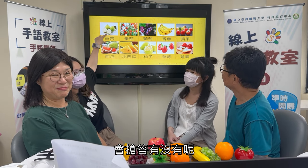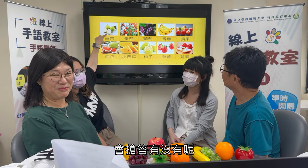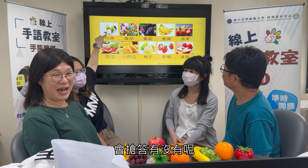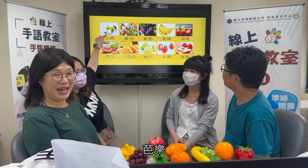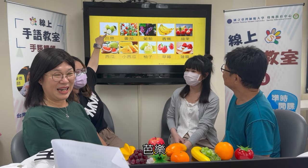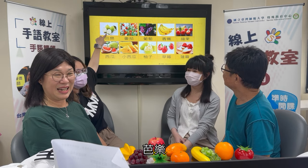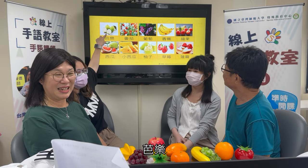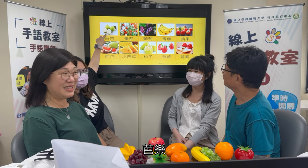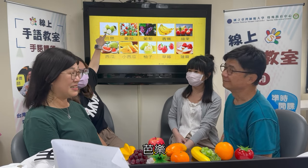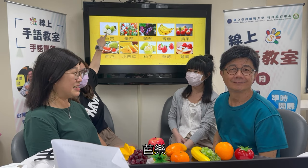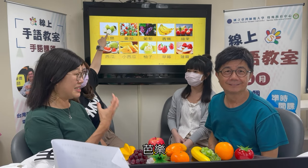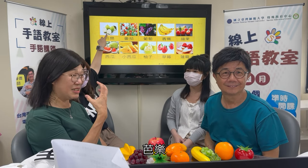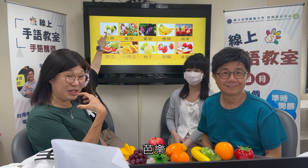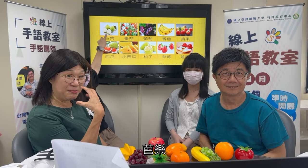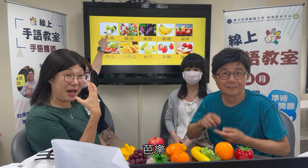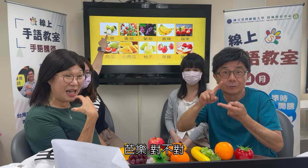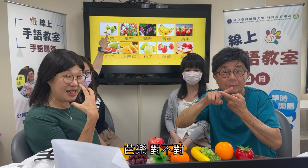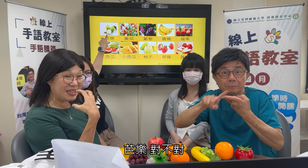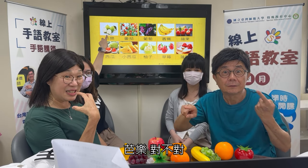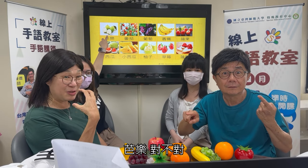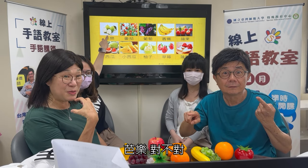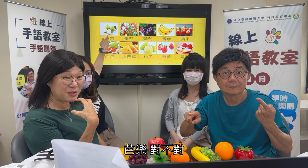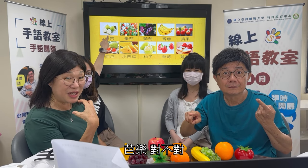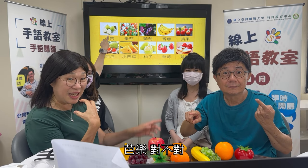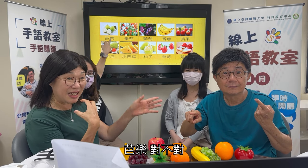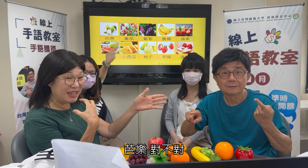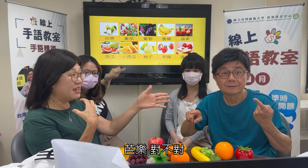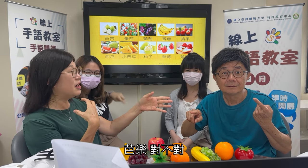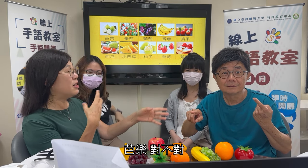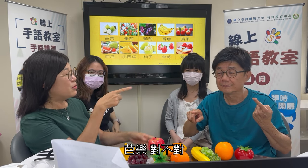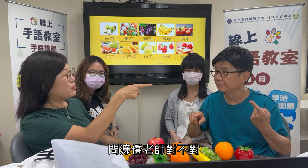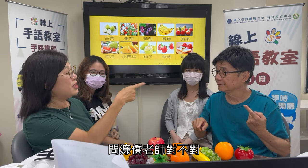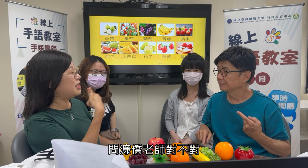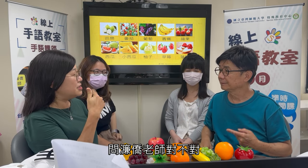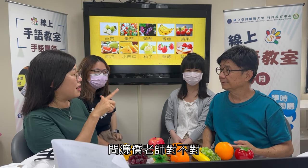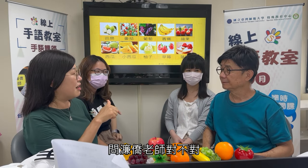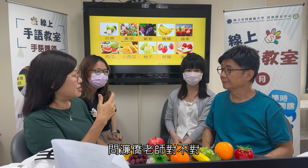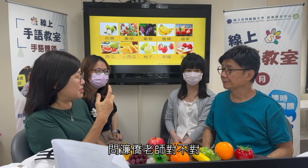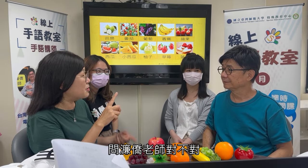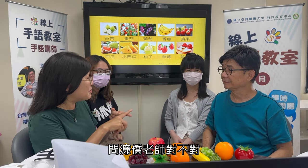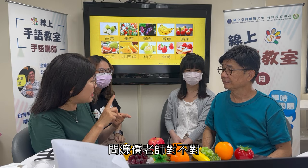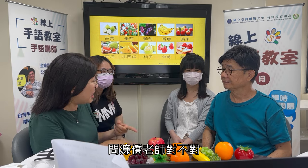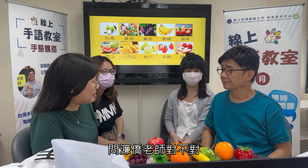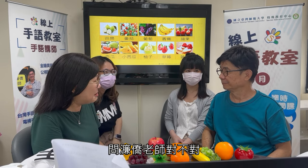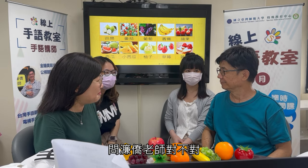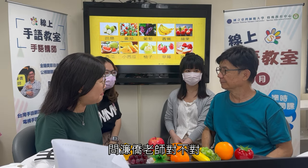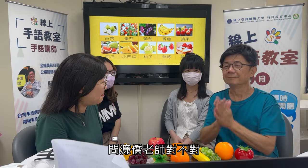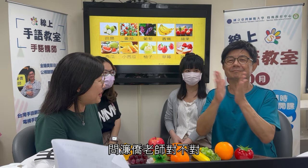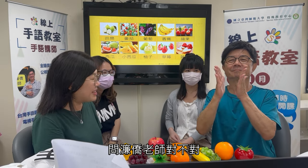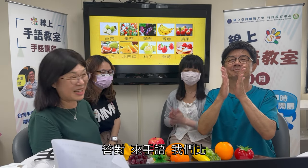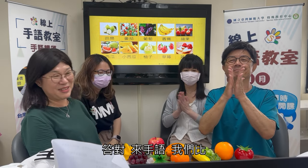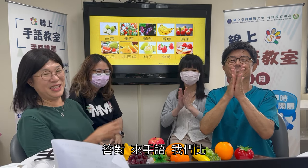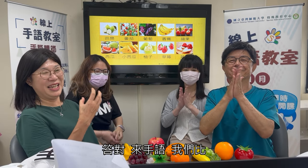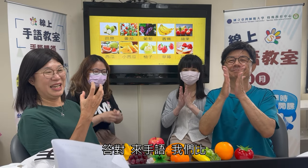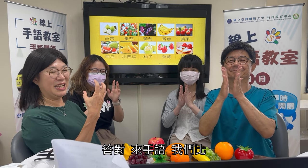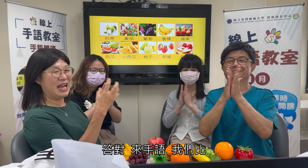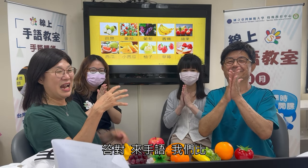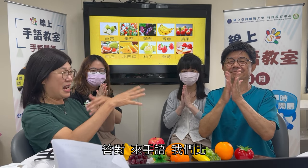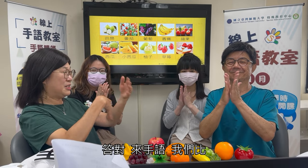芭乐，芭乐，对不对？问连桥老师，对不对？答对，来手